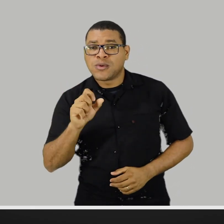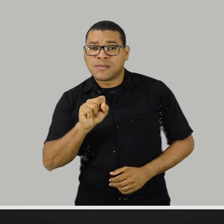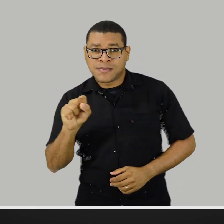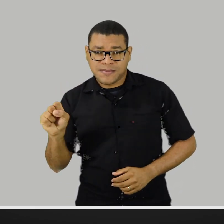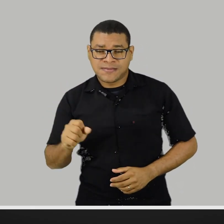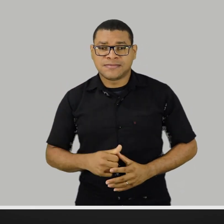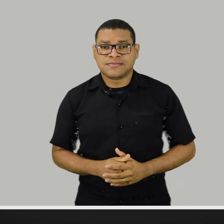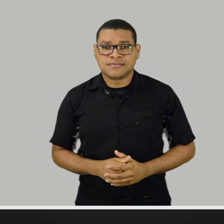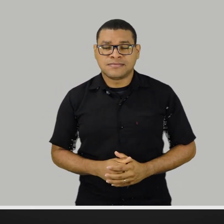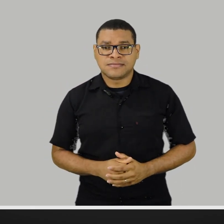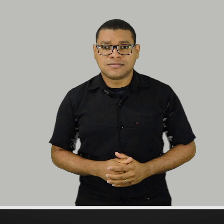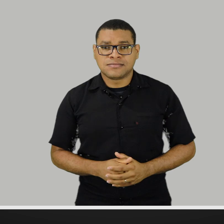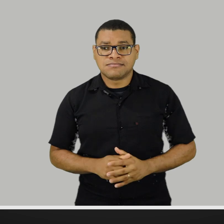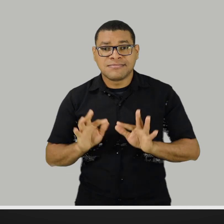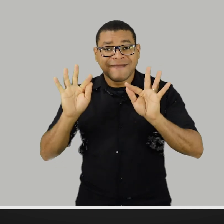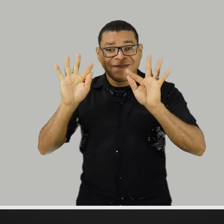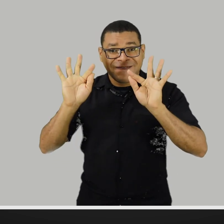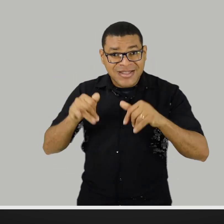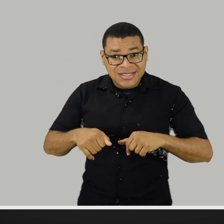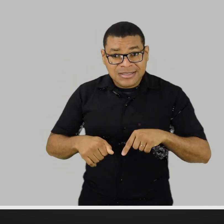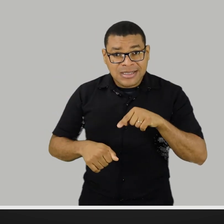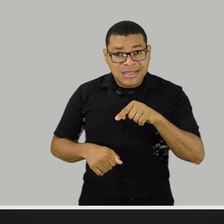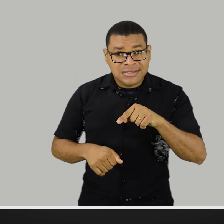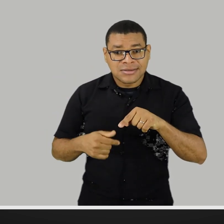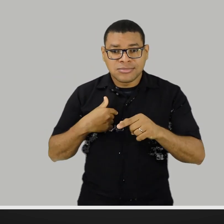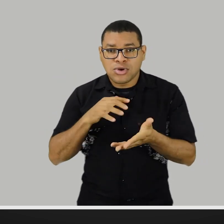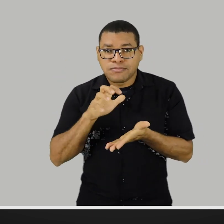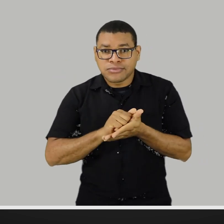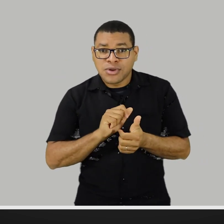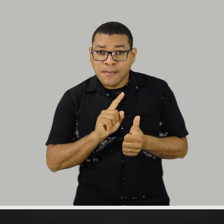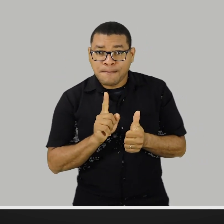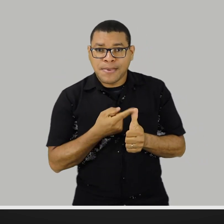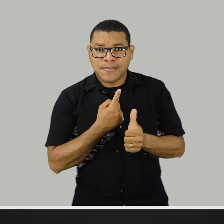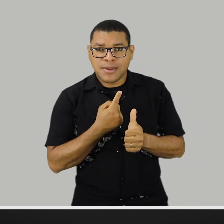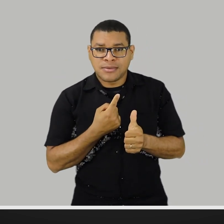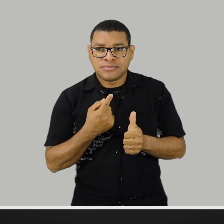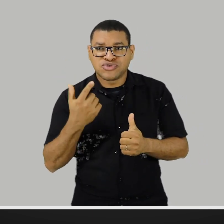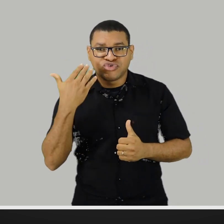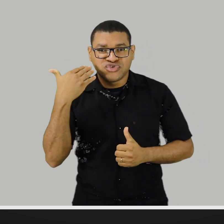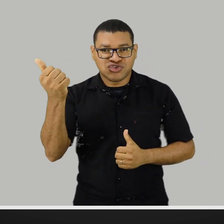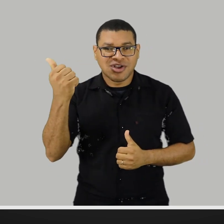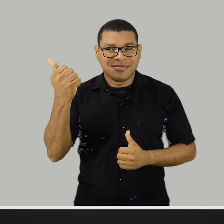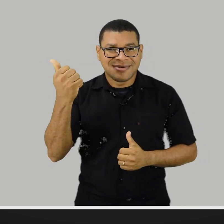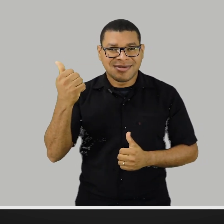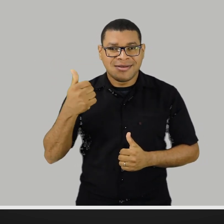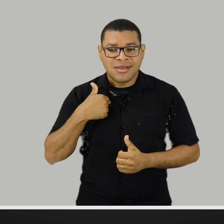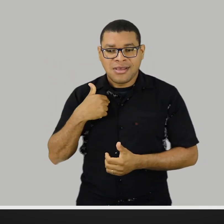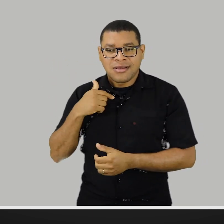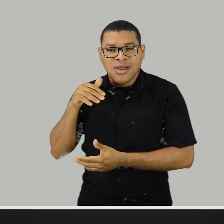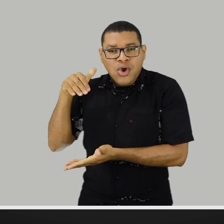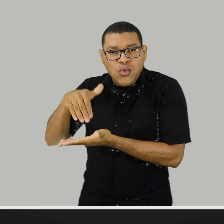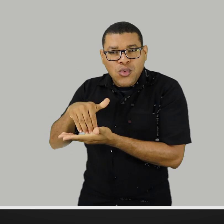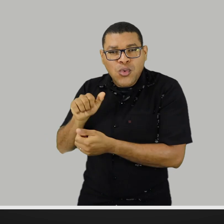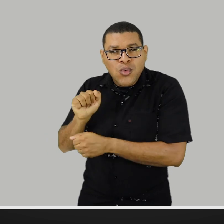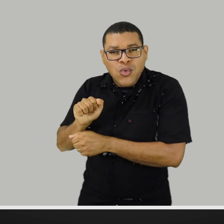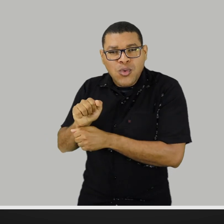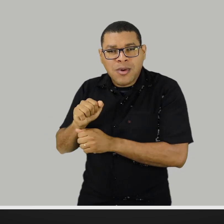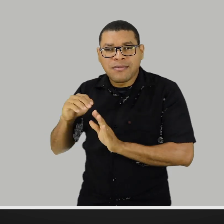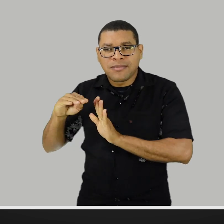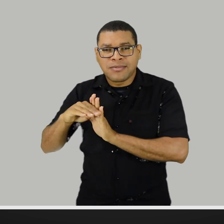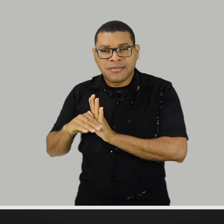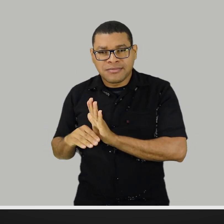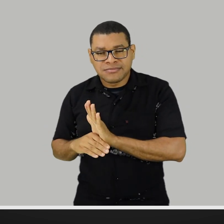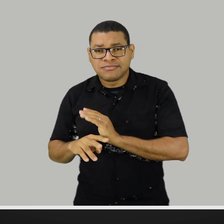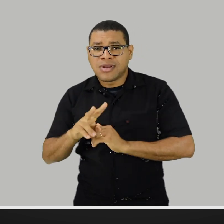19.1 ao concluir a pré matrícula institucional dos candidatos convocados pela lista de espera UFF